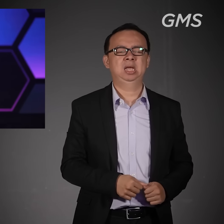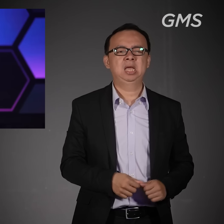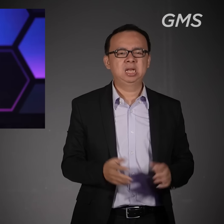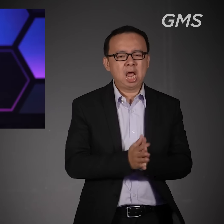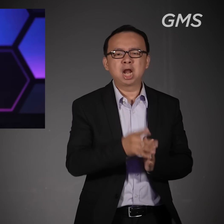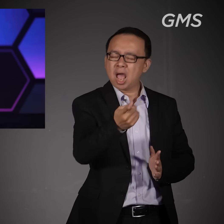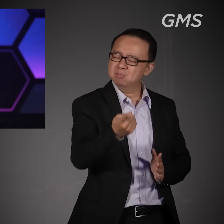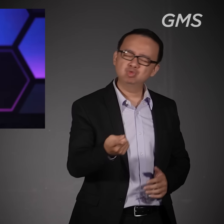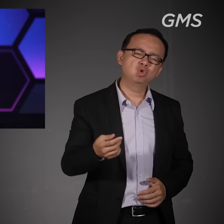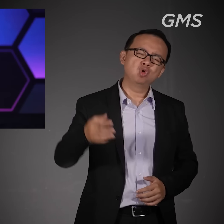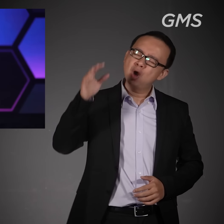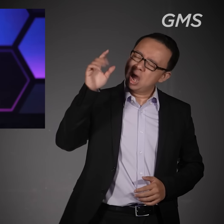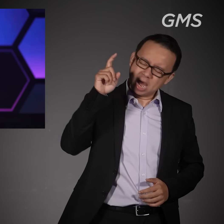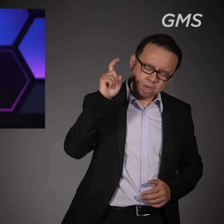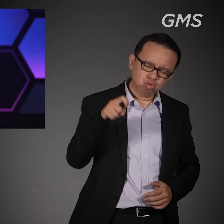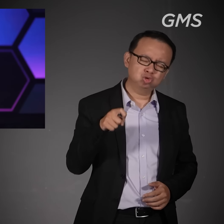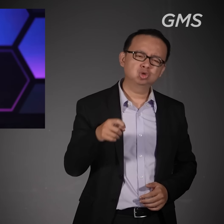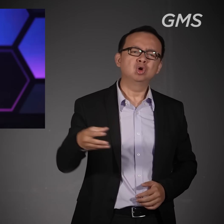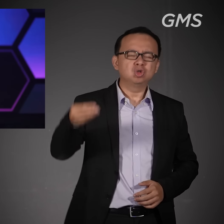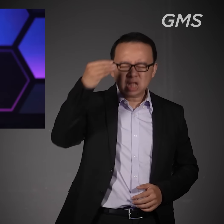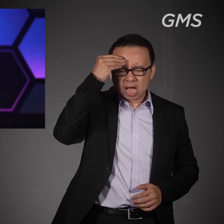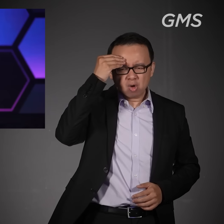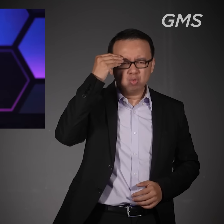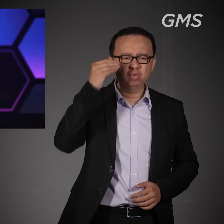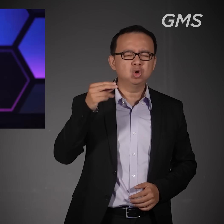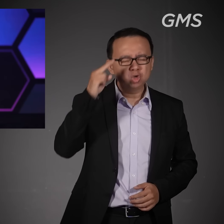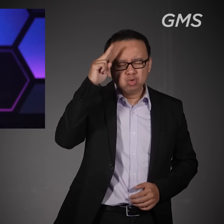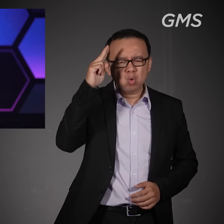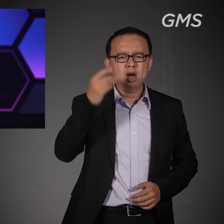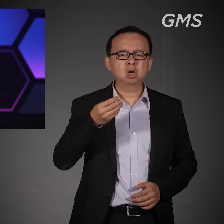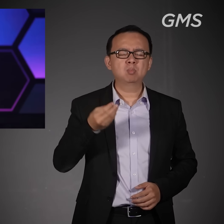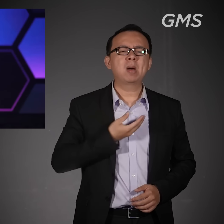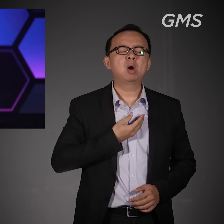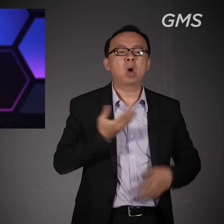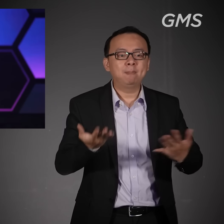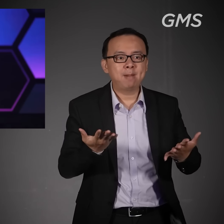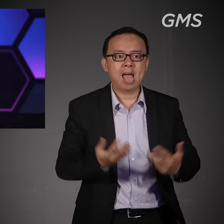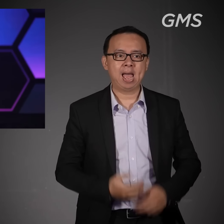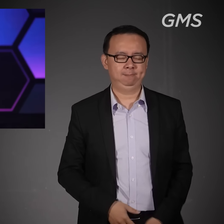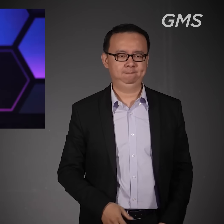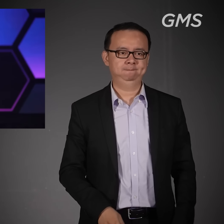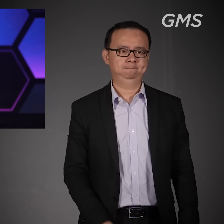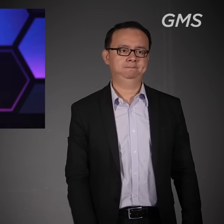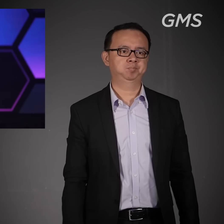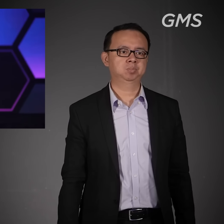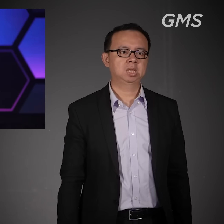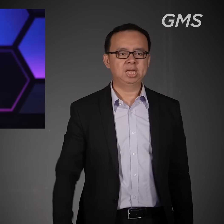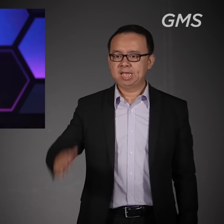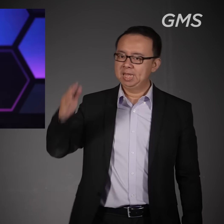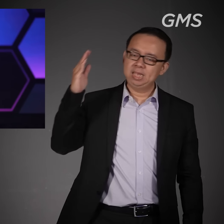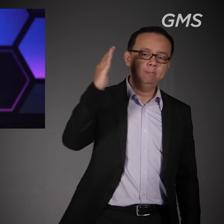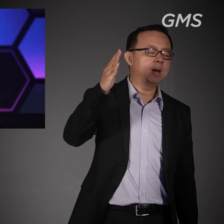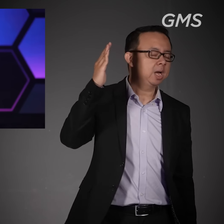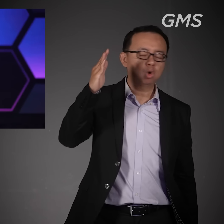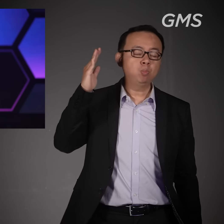maksud Allah di baliknya. Hari ini juga khotbah hari ini, sifatnya lebih revealing God's